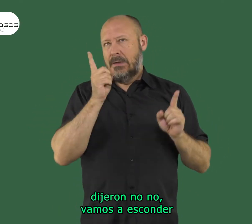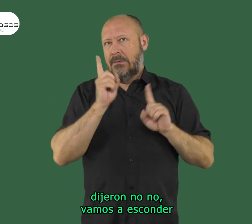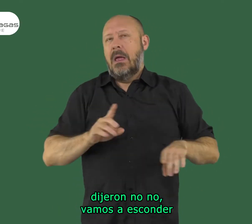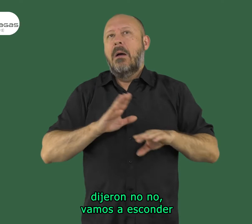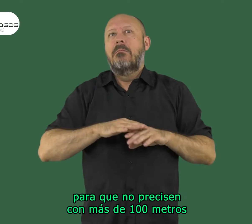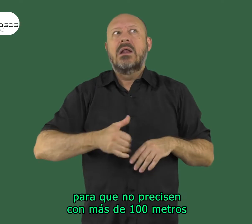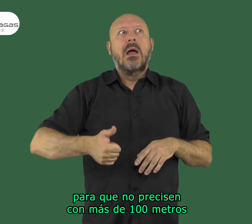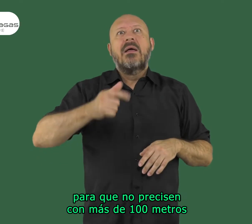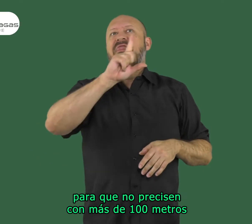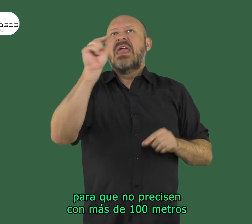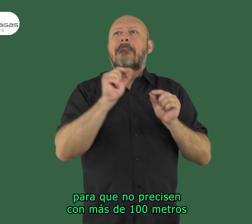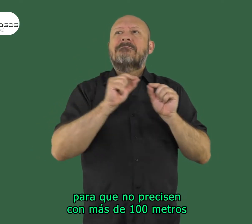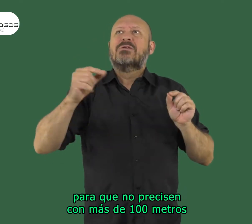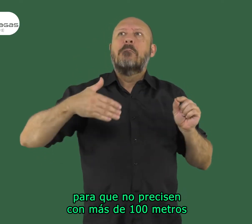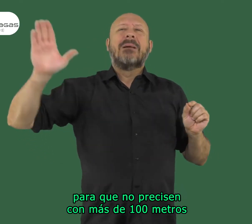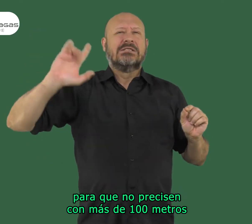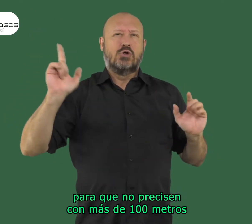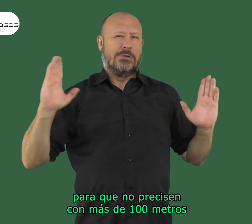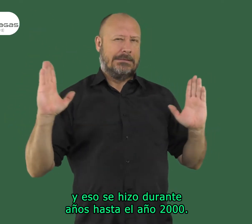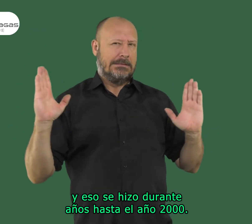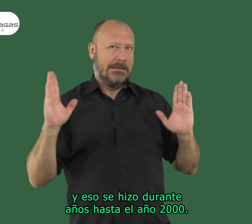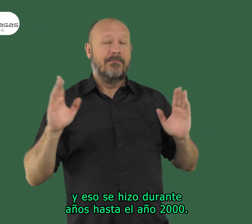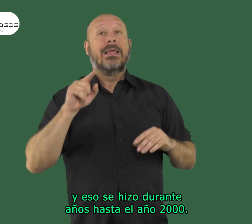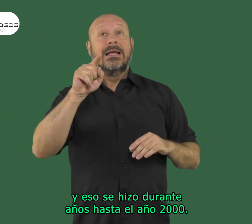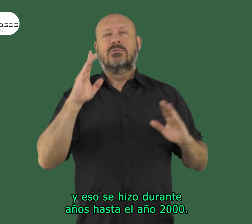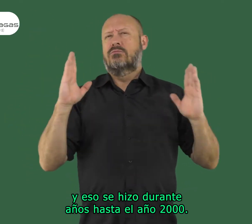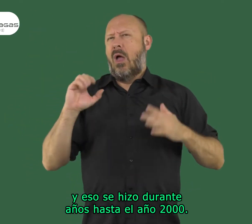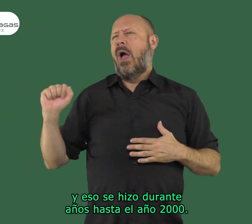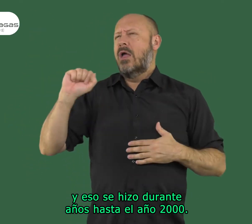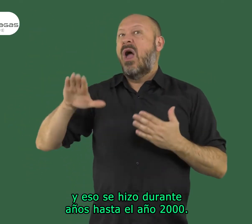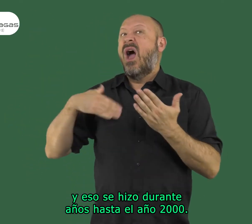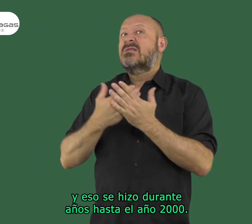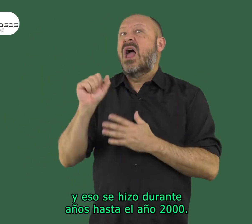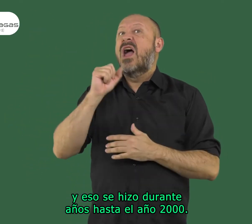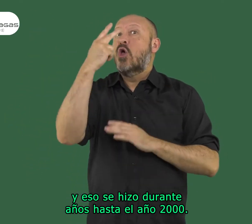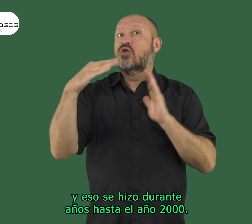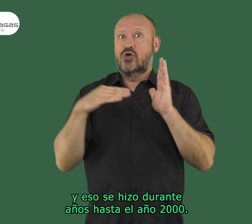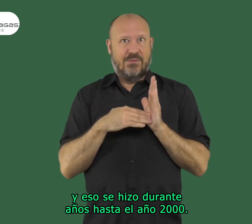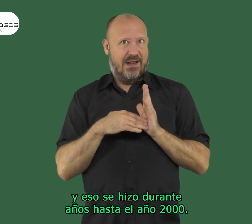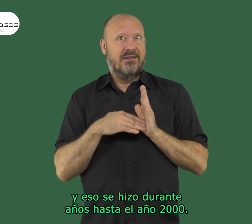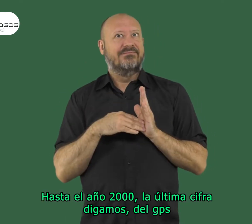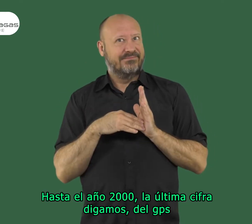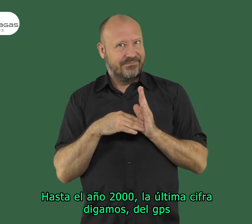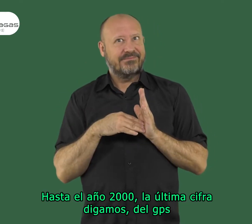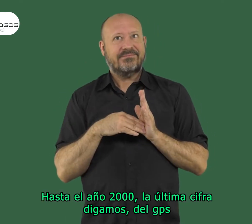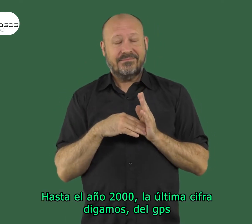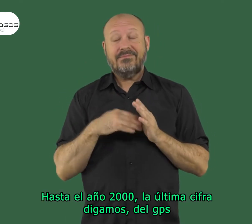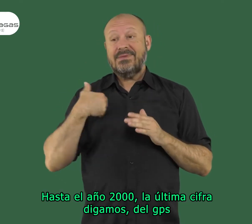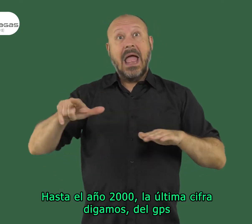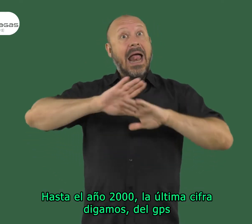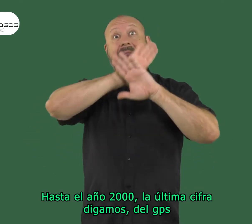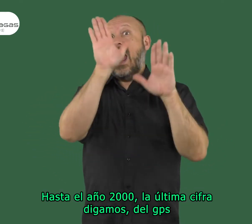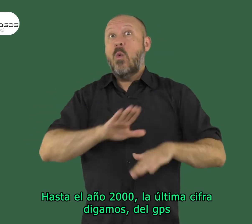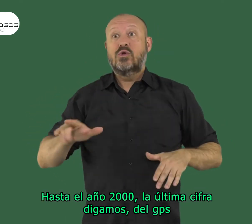vamos a esconder para que no precise con más de 100 metros. Y eso se hizo durante años, hasta el año 2000. Hasta el año